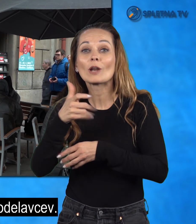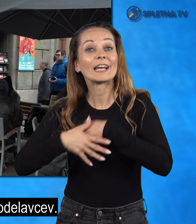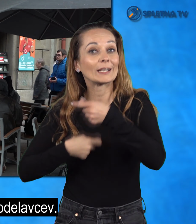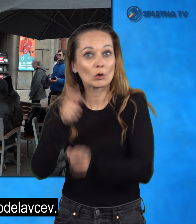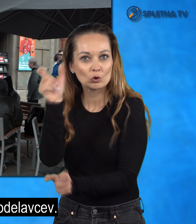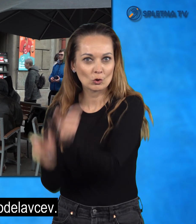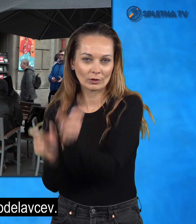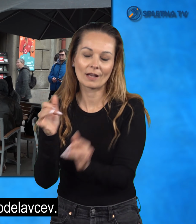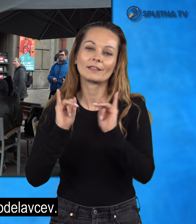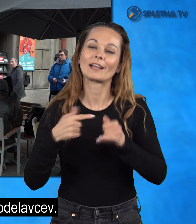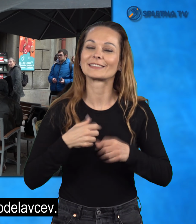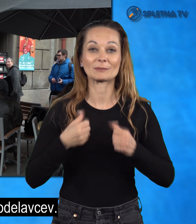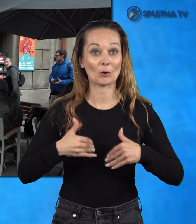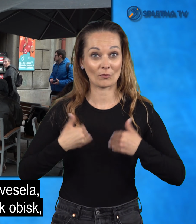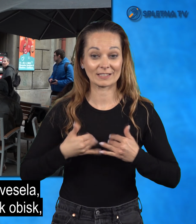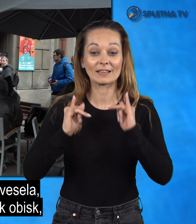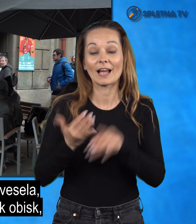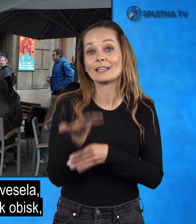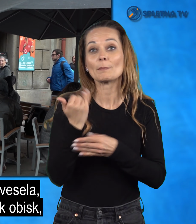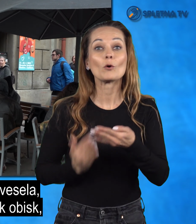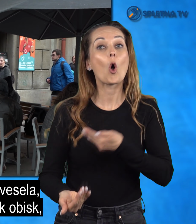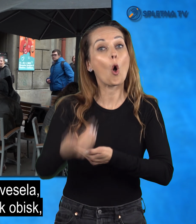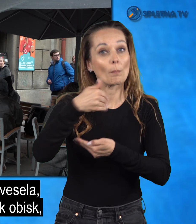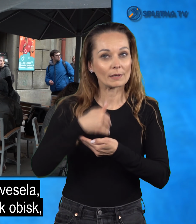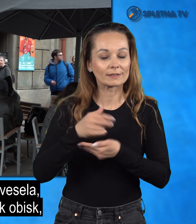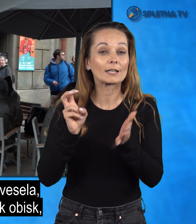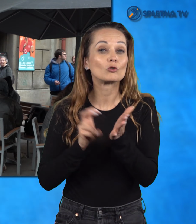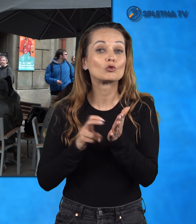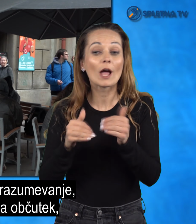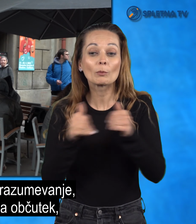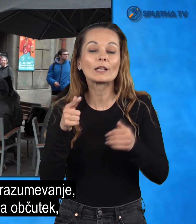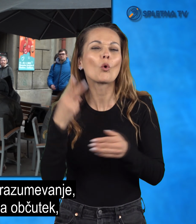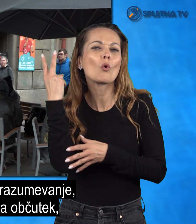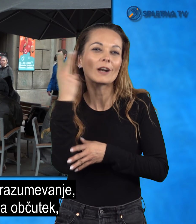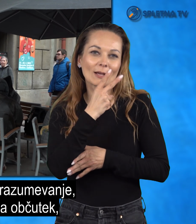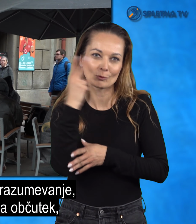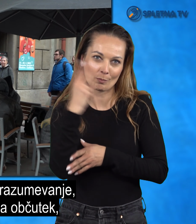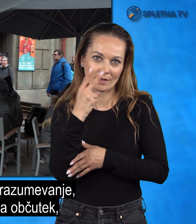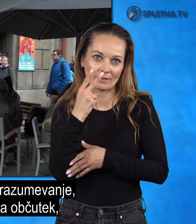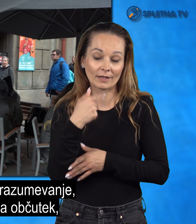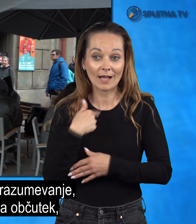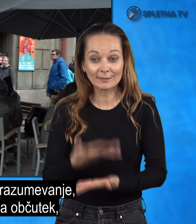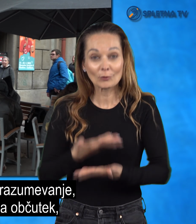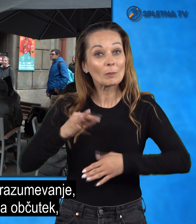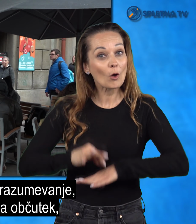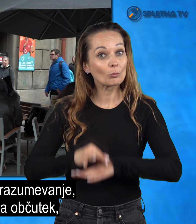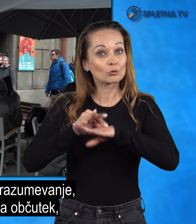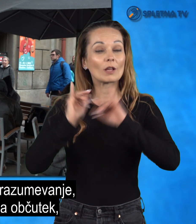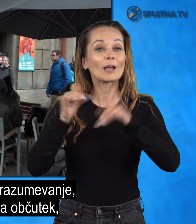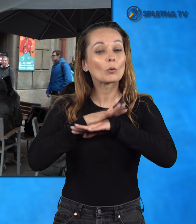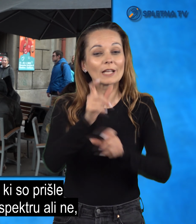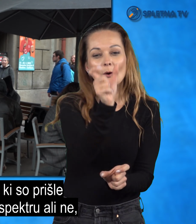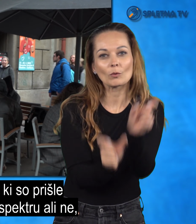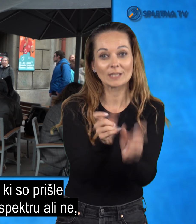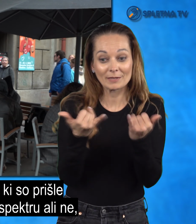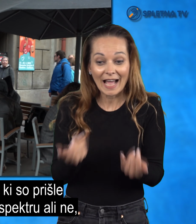tudi zunanjenih naših sodelavcev. Tako da sem ful vesela, da je bil tako obisk. Predvsem pa to razumevanje, ker sem obdobila